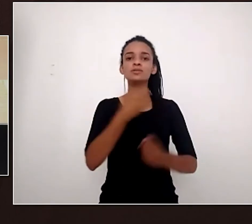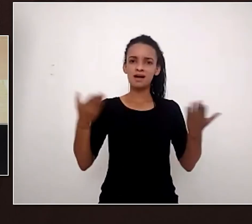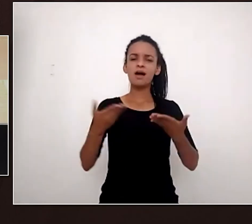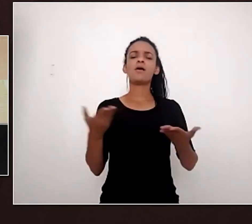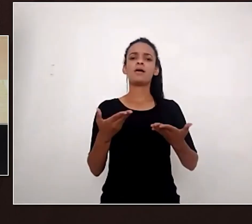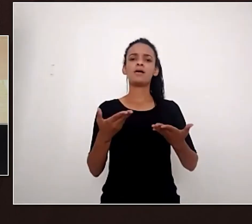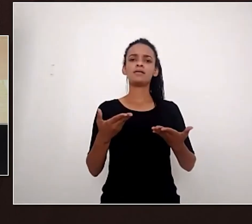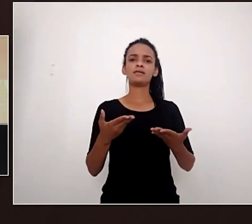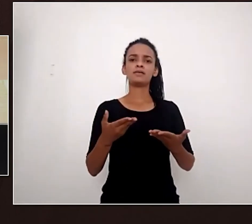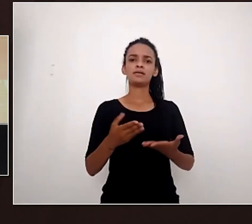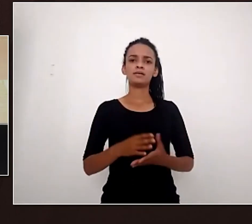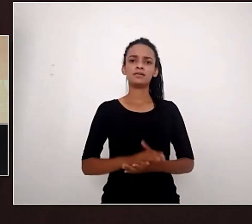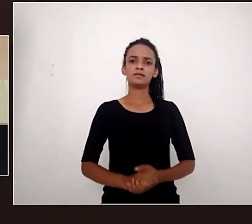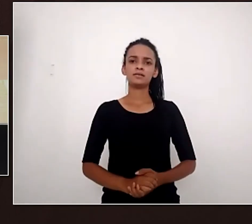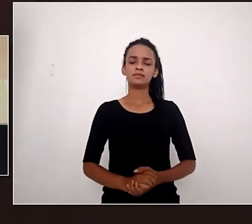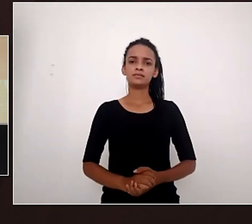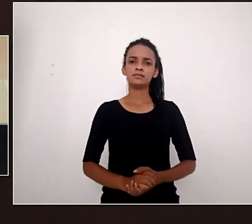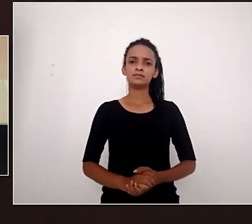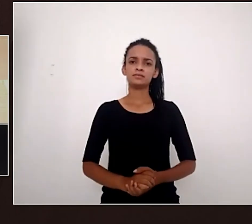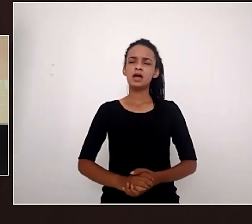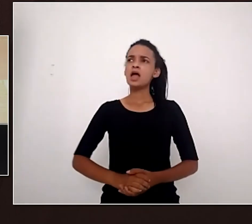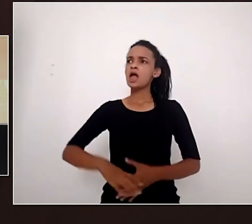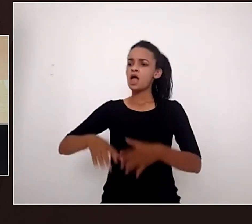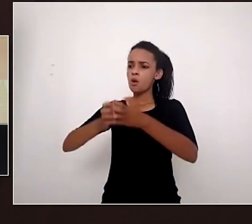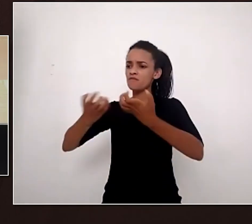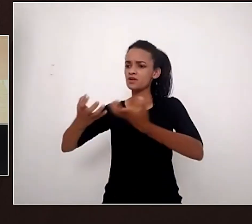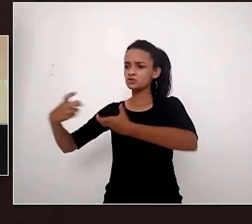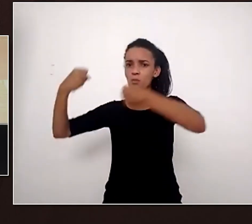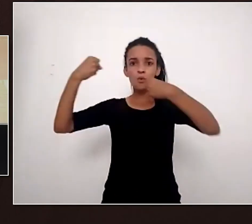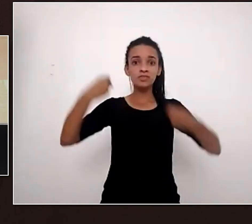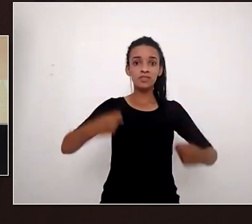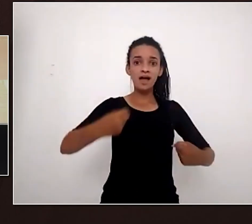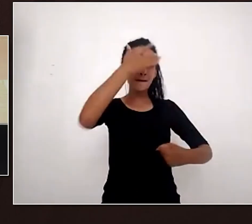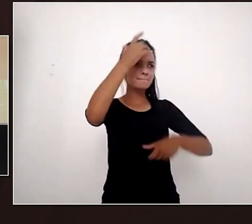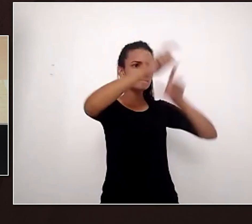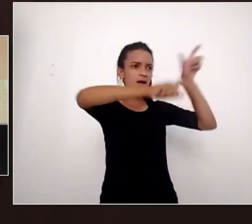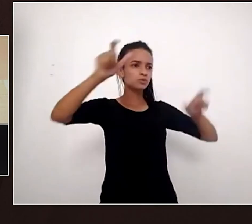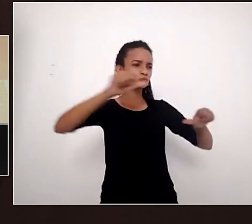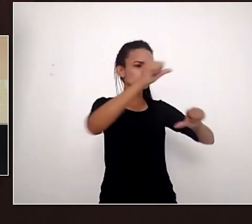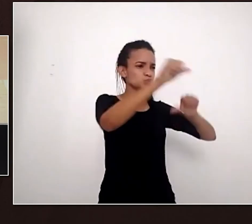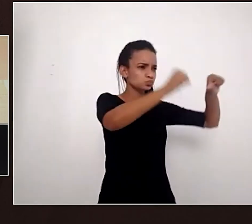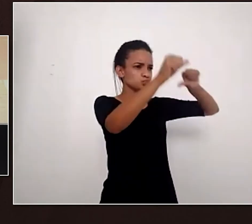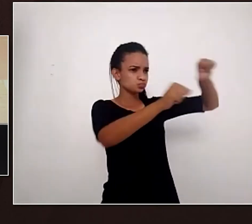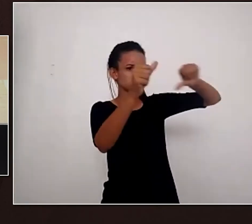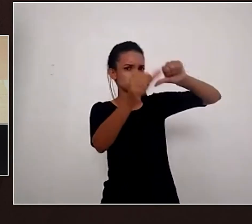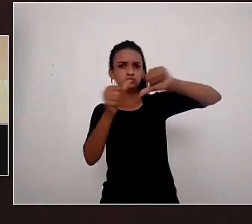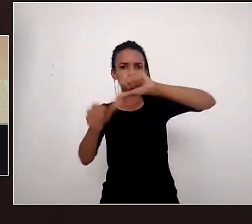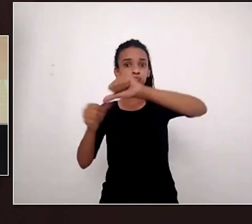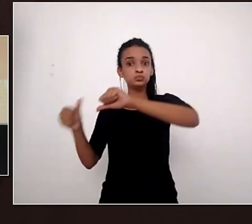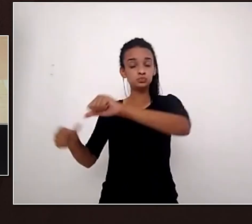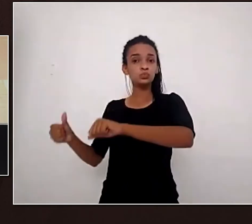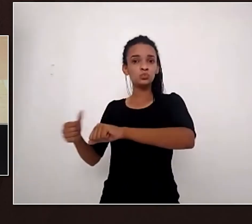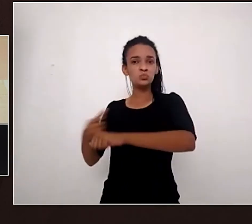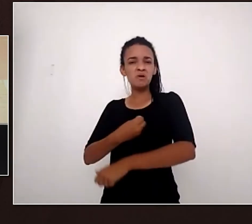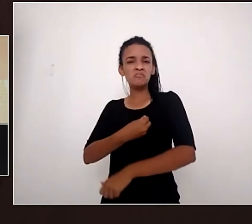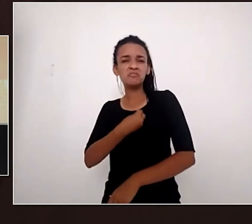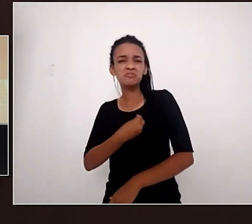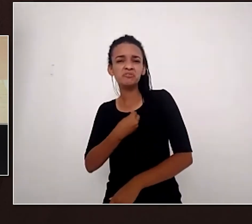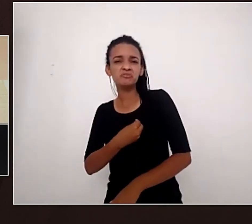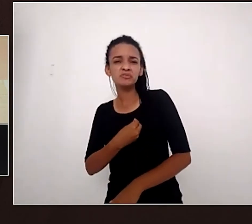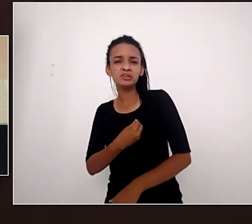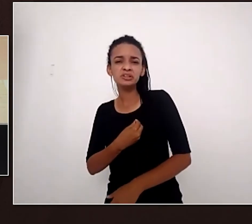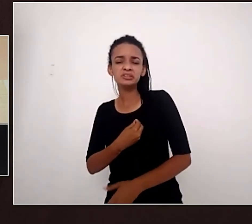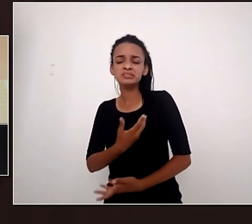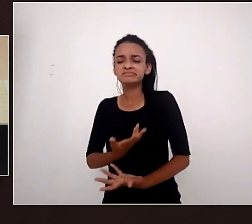E o poder do evangelho mudava as pessoas, mudava de uma vida corrupta e fútil por uma vida